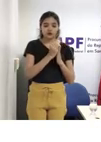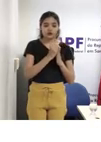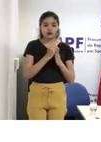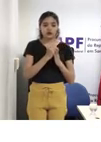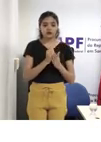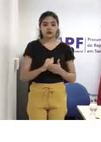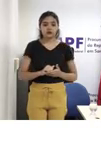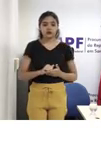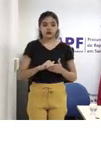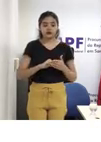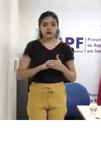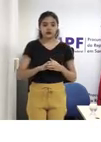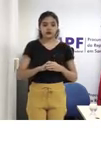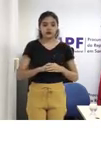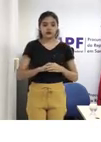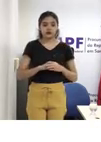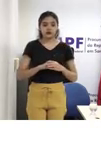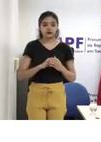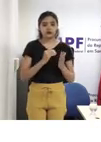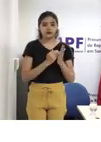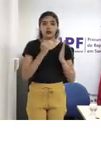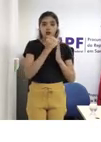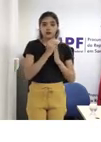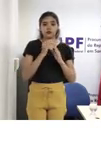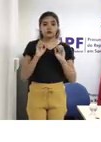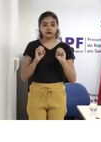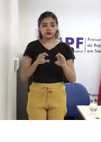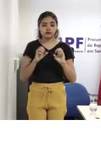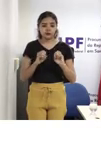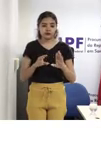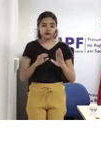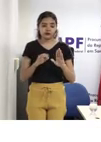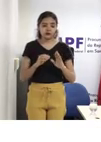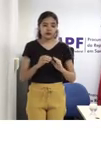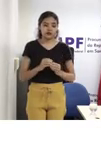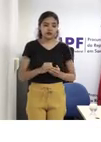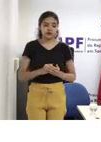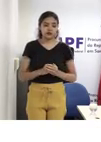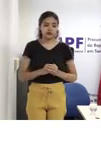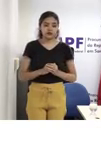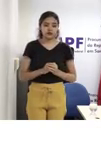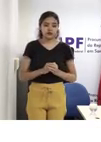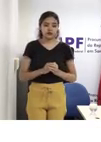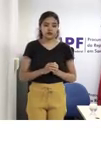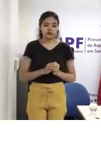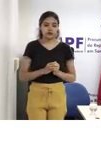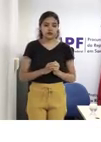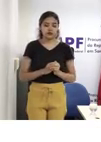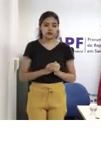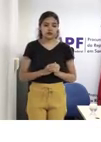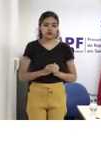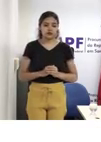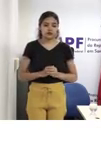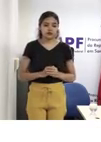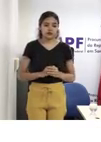escola é a escola sociológica que tem as teorias do Consenso e as teorias do conflito dentro das teorias do Consenso nós vemos eh